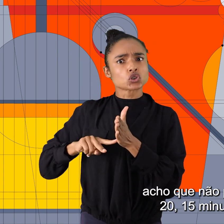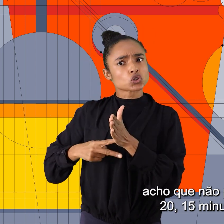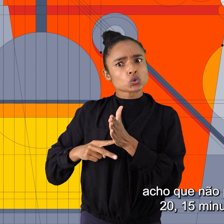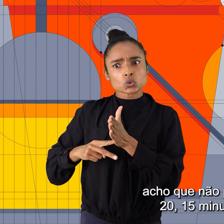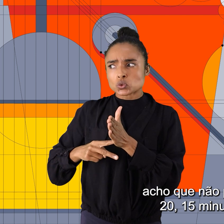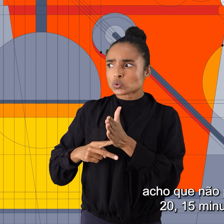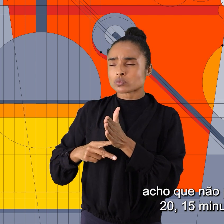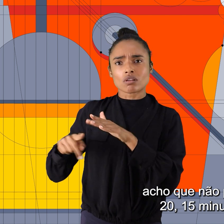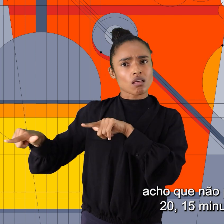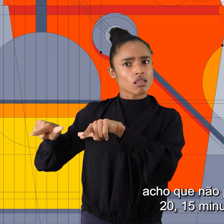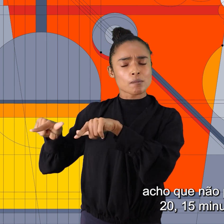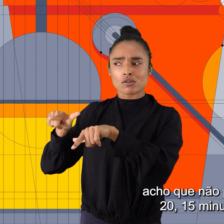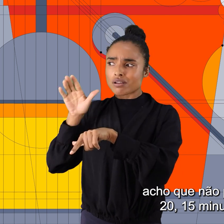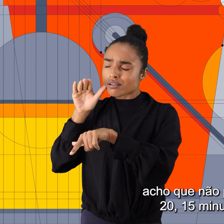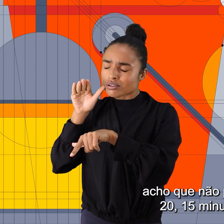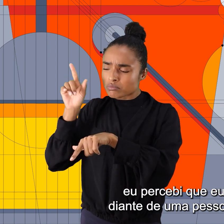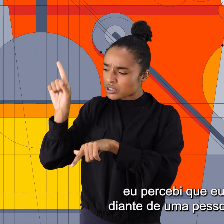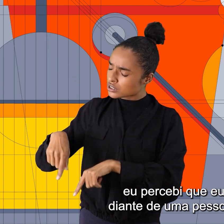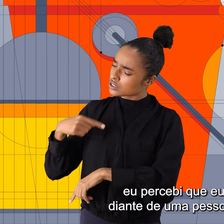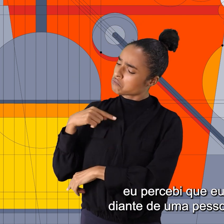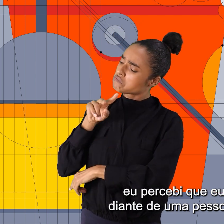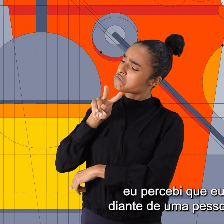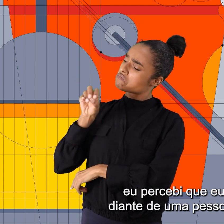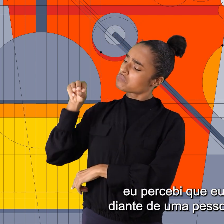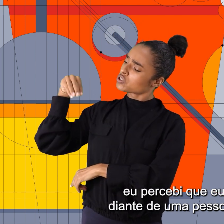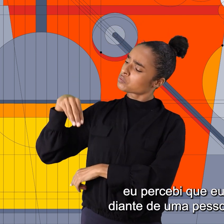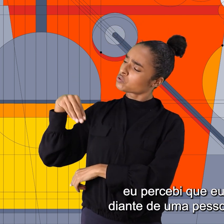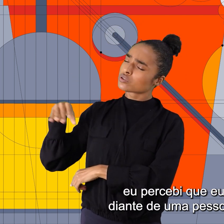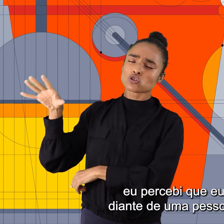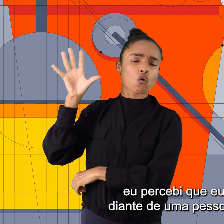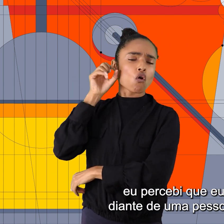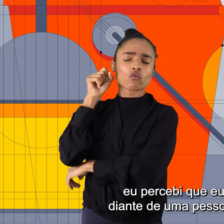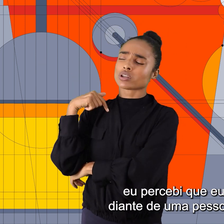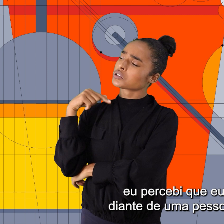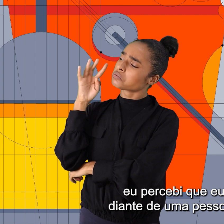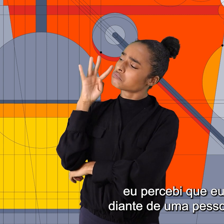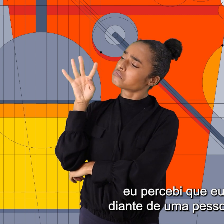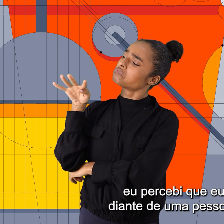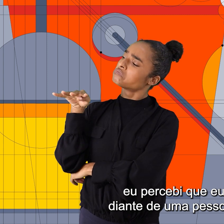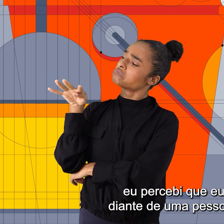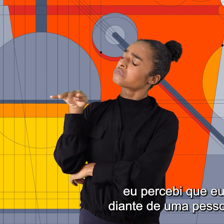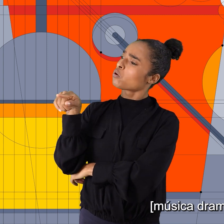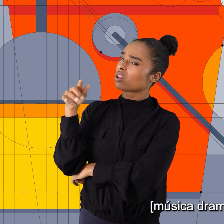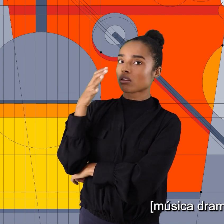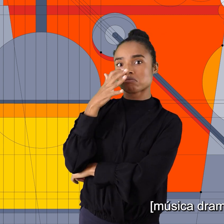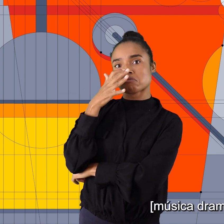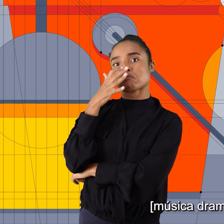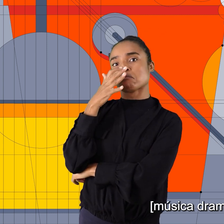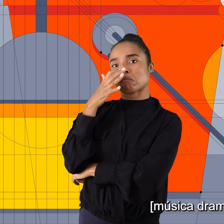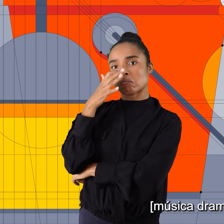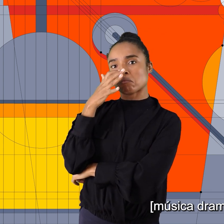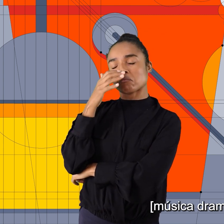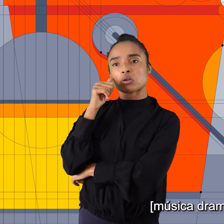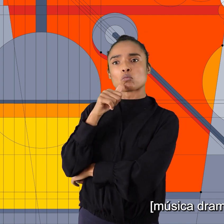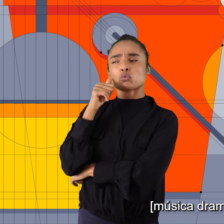Domésticas. Acho que não passou 20, 15 minutos, eu percebi que eu estava diante de uma pessoa fascinante.